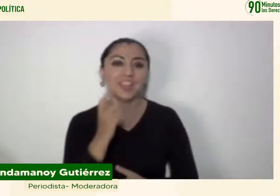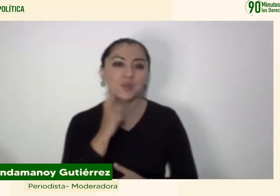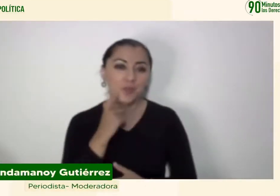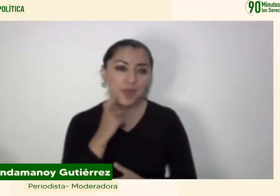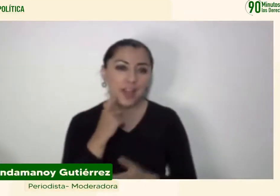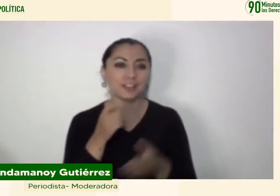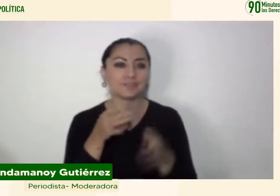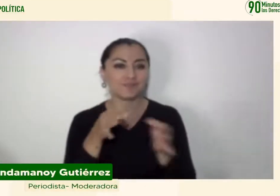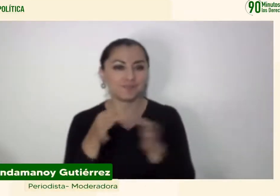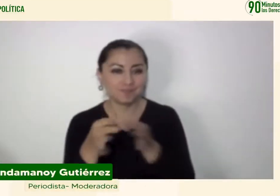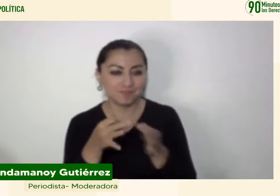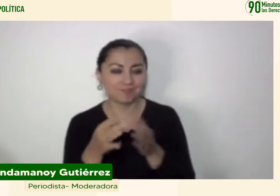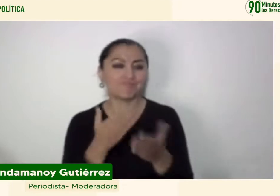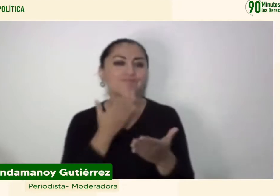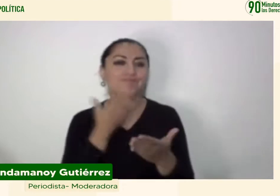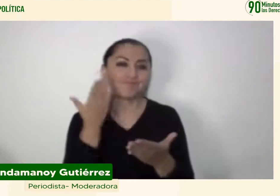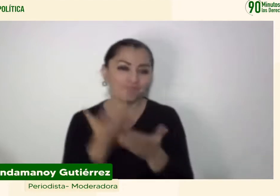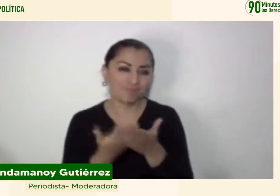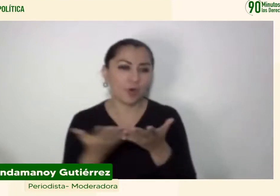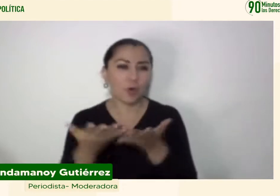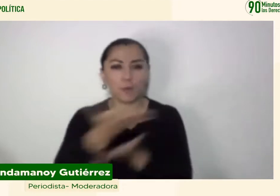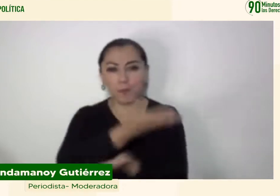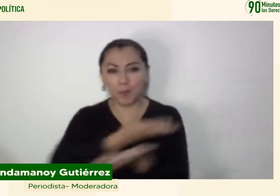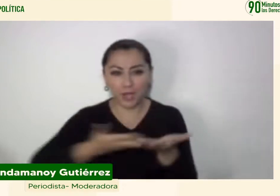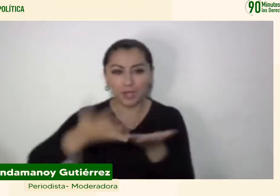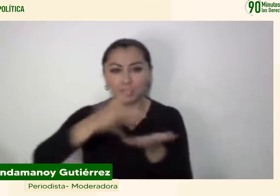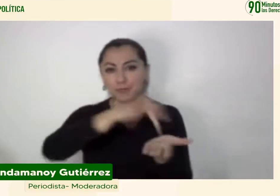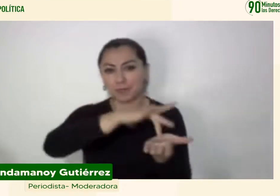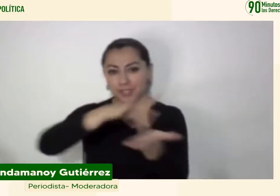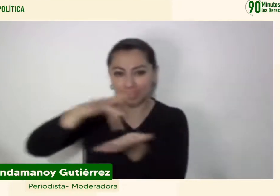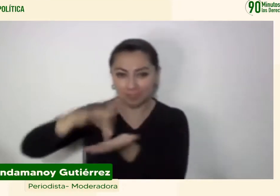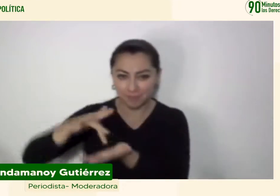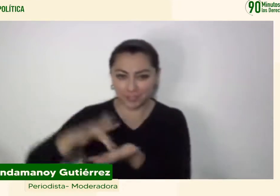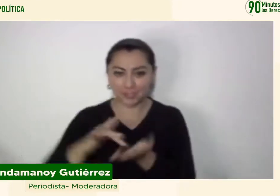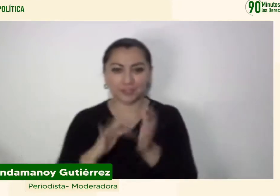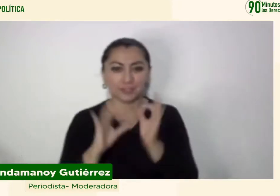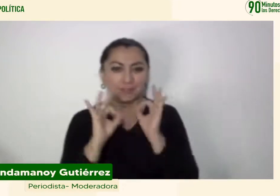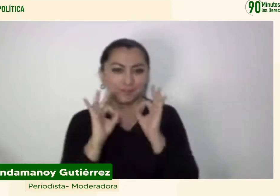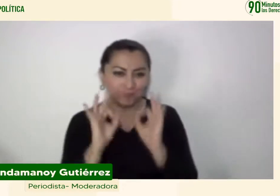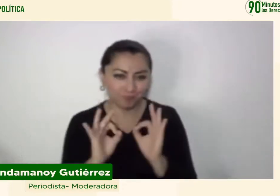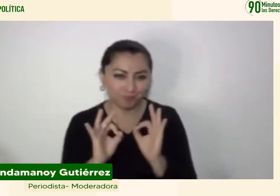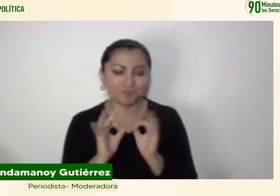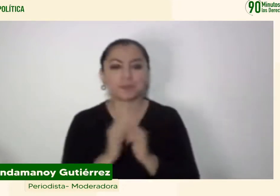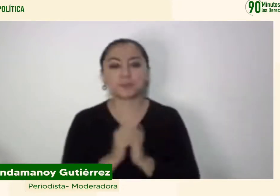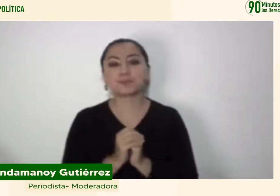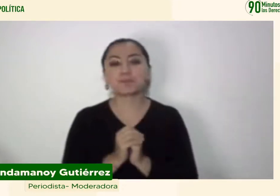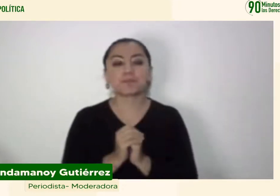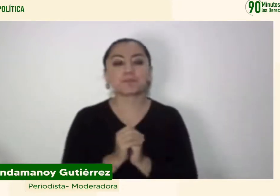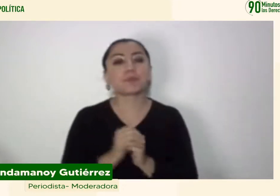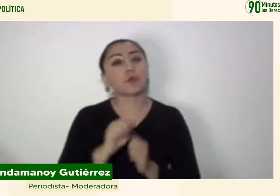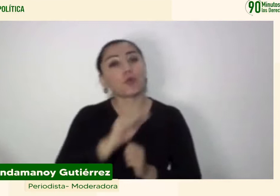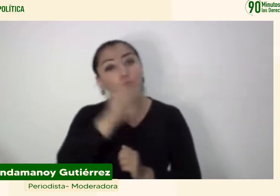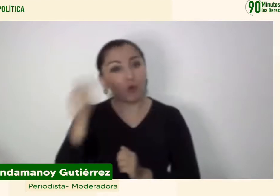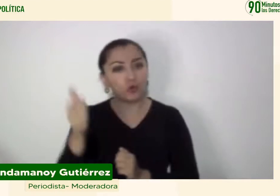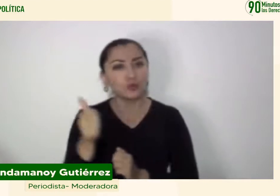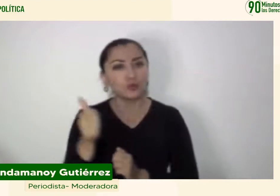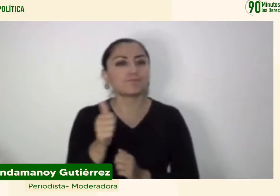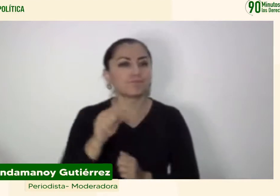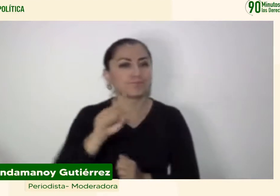muchas gracias juan daniel por esta explicación gracias por compartir y a todos los participantes por aportar en esta